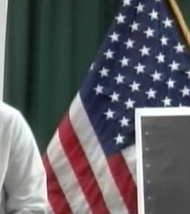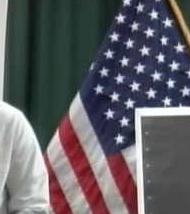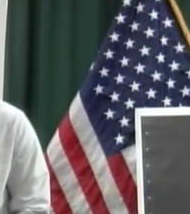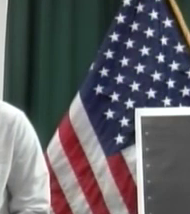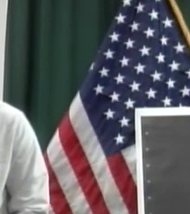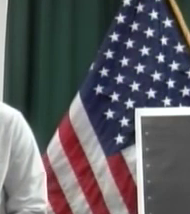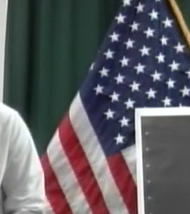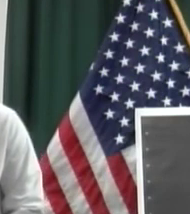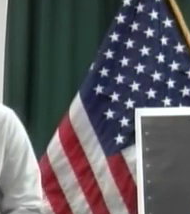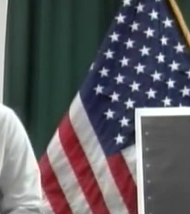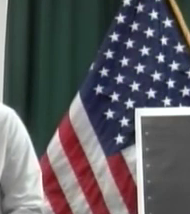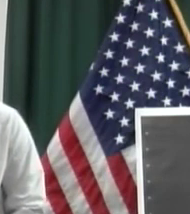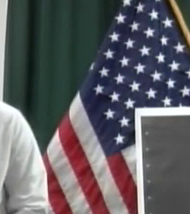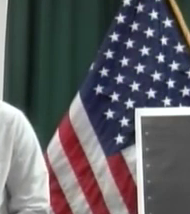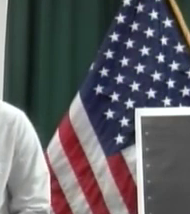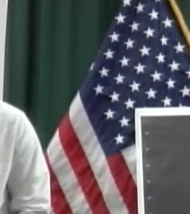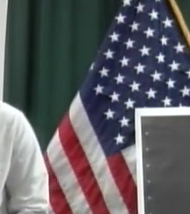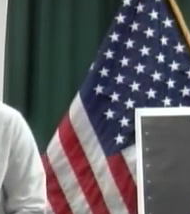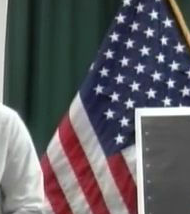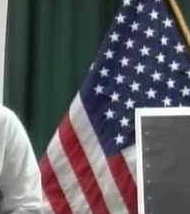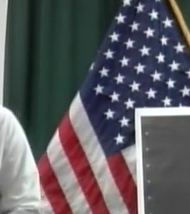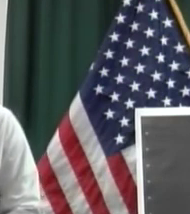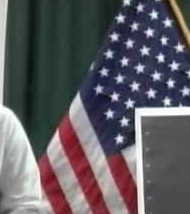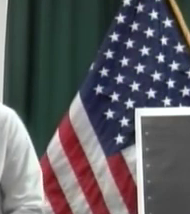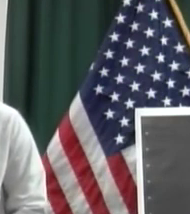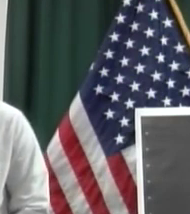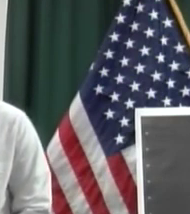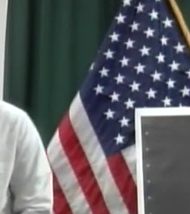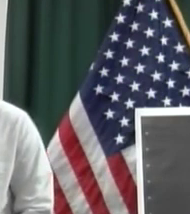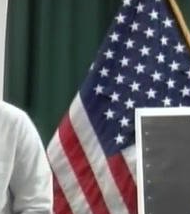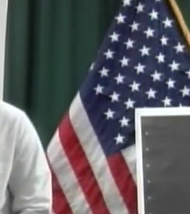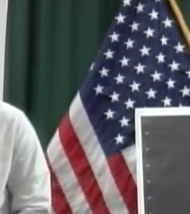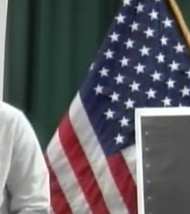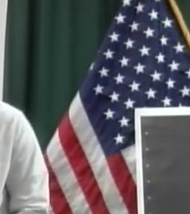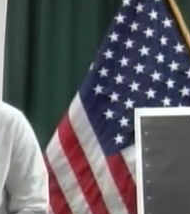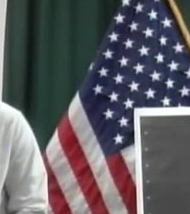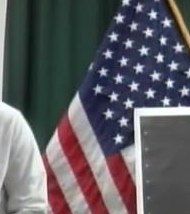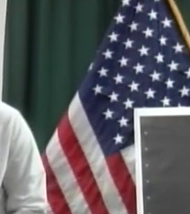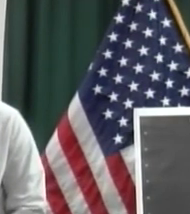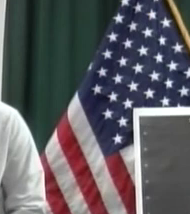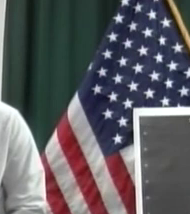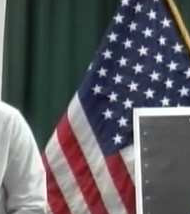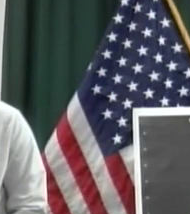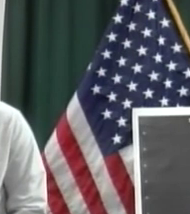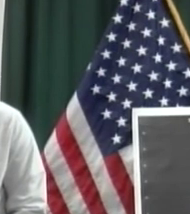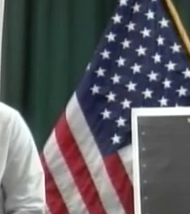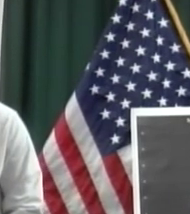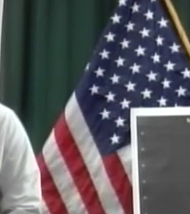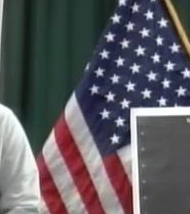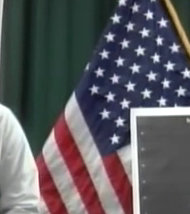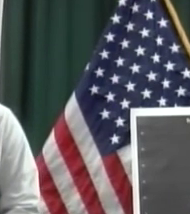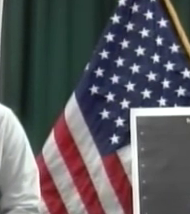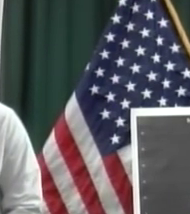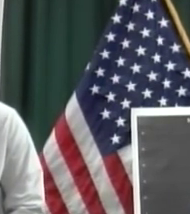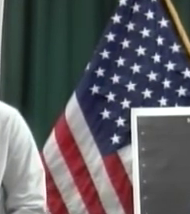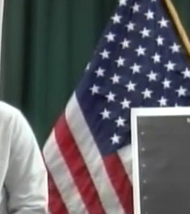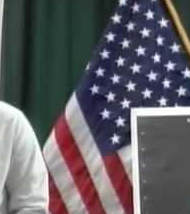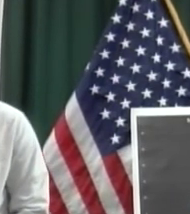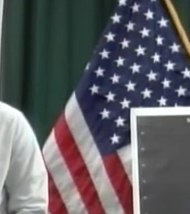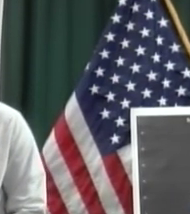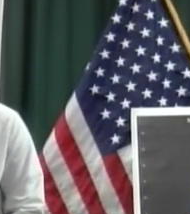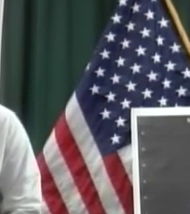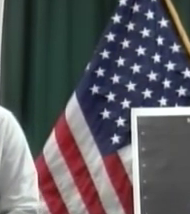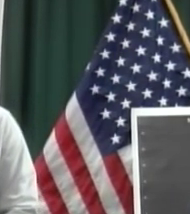personas. También hicieron modificaciones a los lugares de refugio. Va a haber grupos más chicos y van a usar